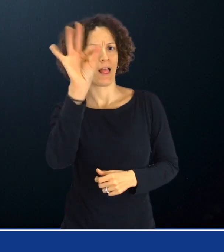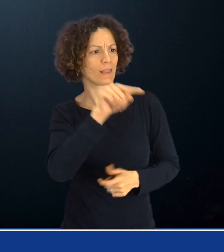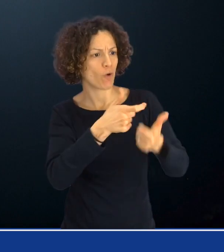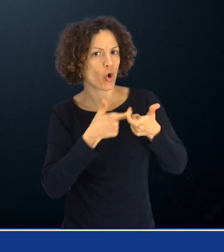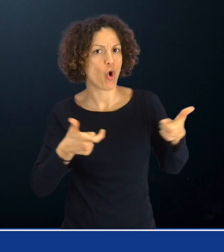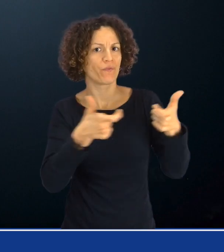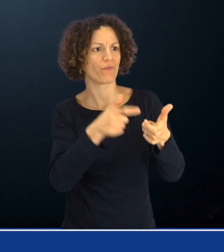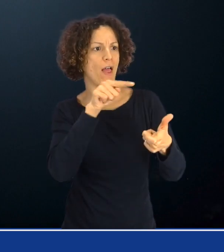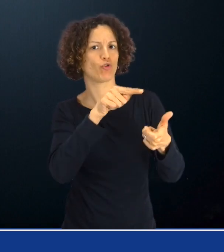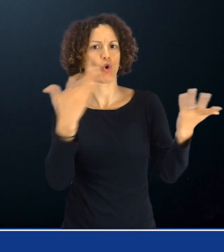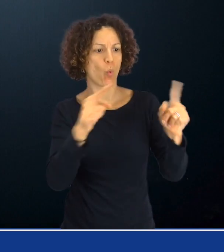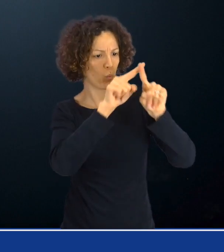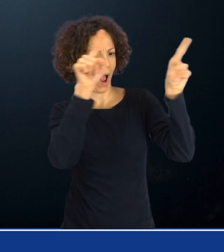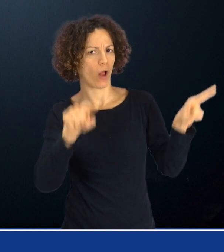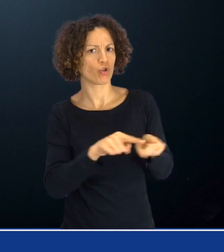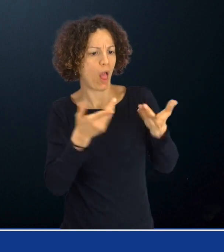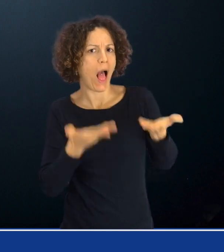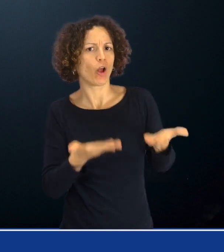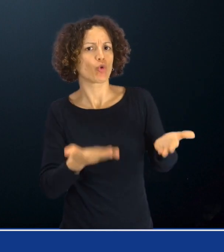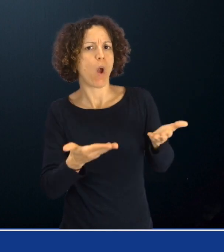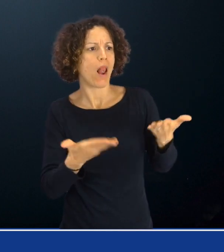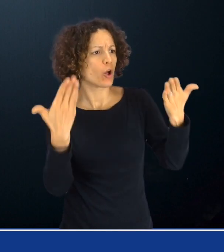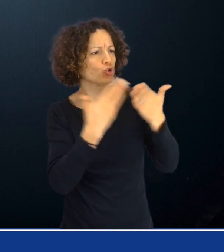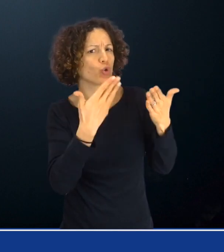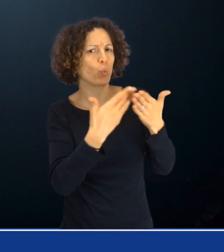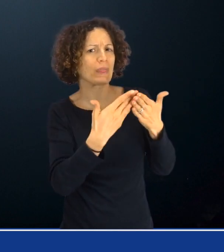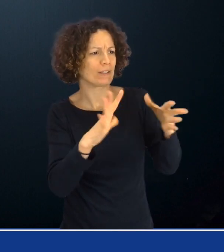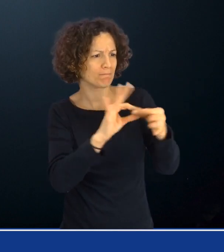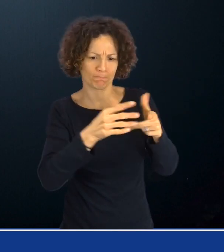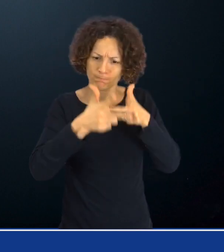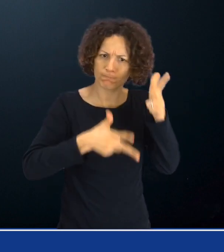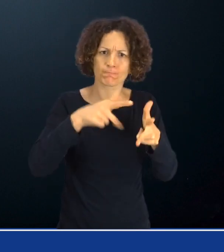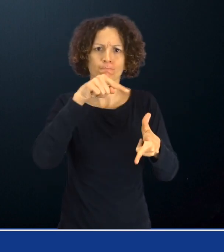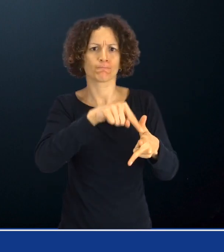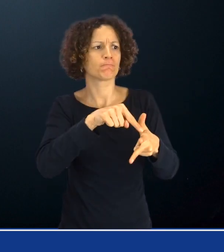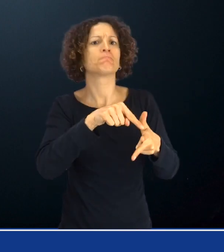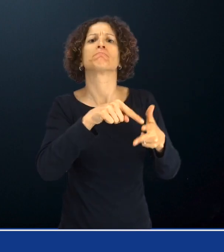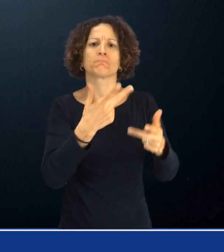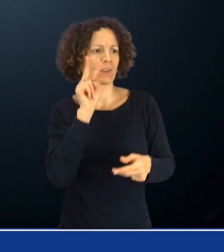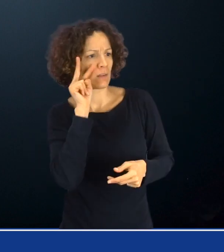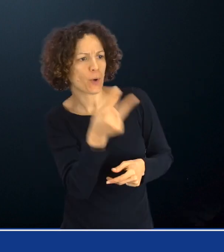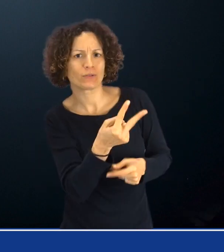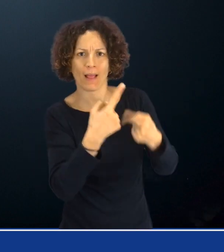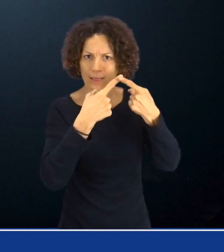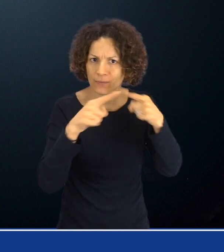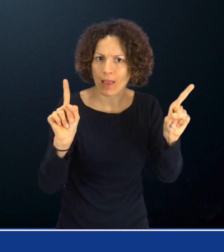Obiettivo del convegno è delineare il quadro attuale degli Studi narrandolo attraverso diverse prospettive